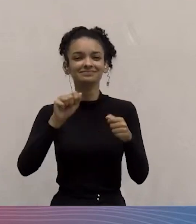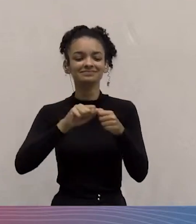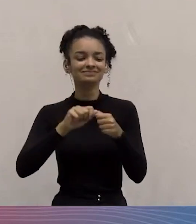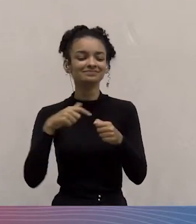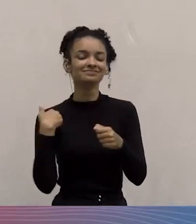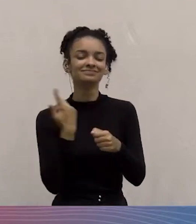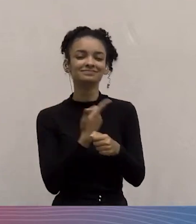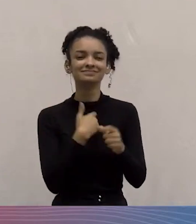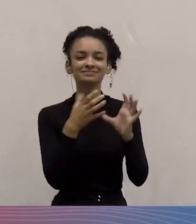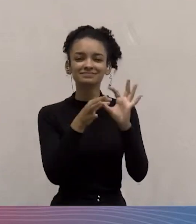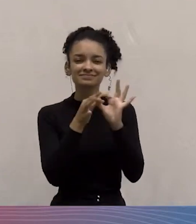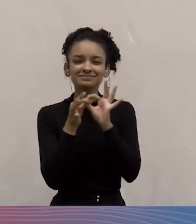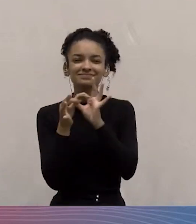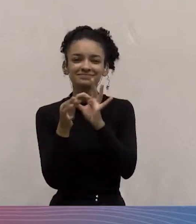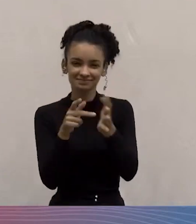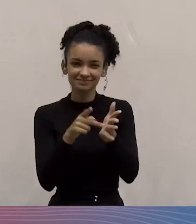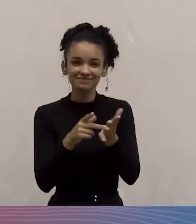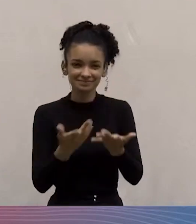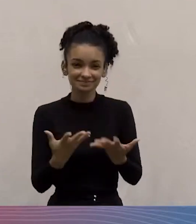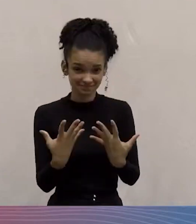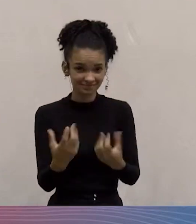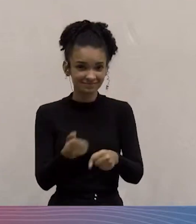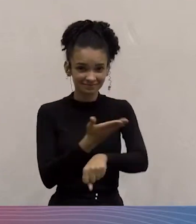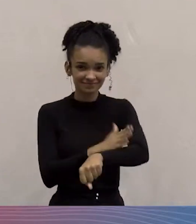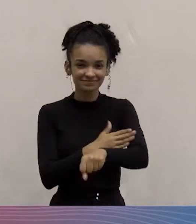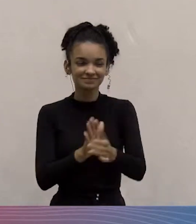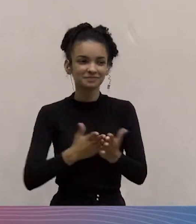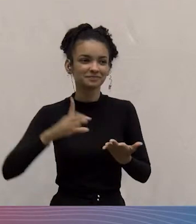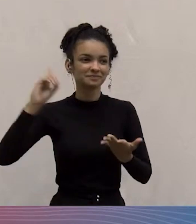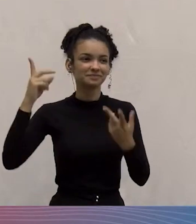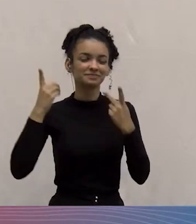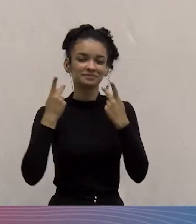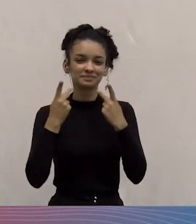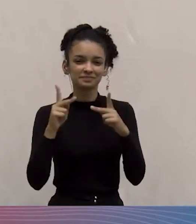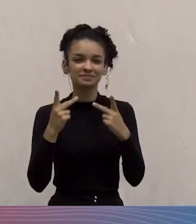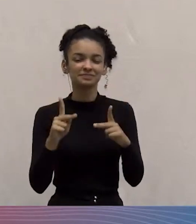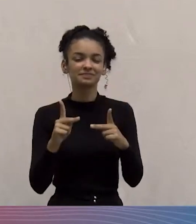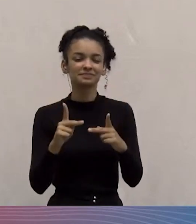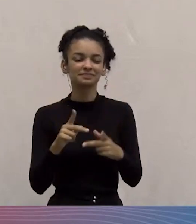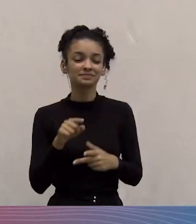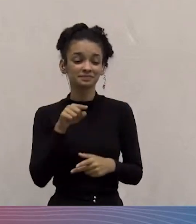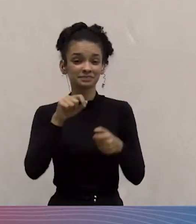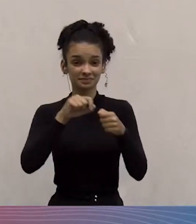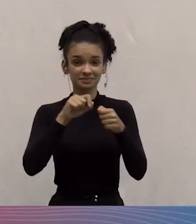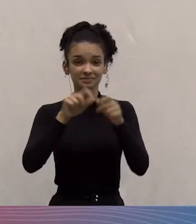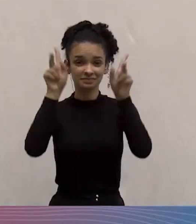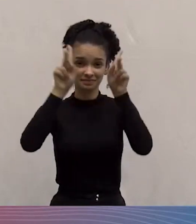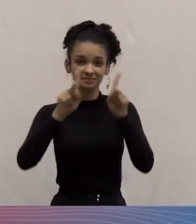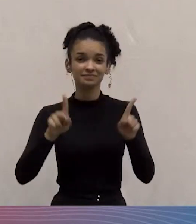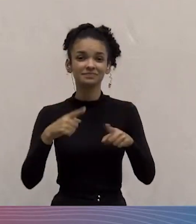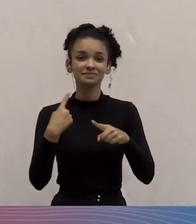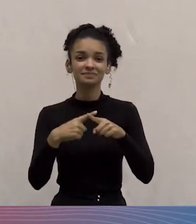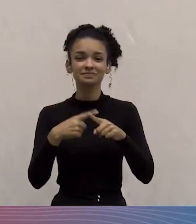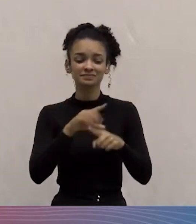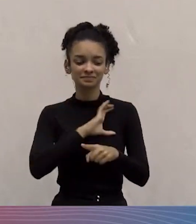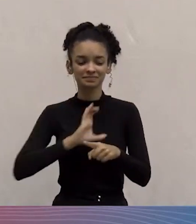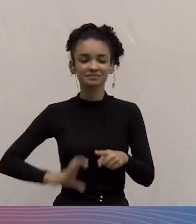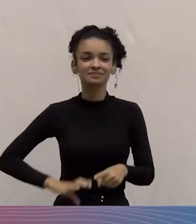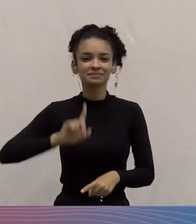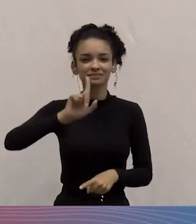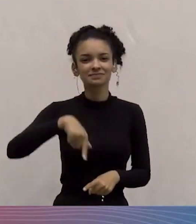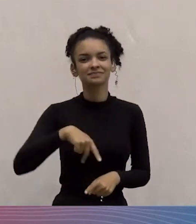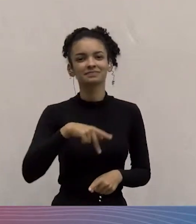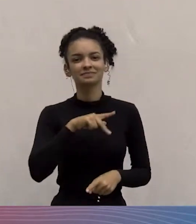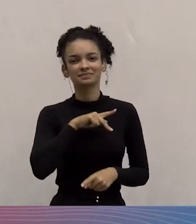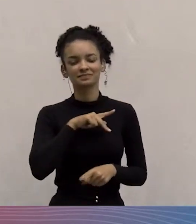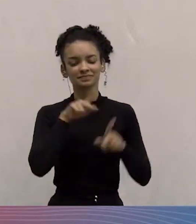nos convergindo, não é isso? Vamos praticando a palavra, vai nos convergindo, aí vai produzir a paz, porque Cristo é a